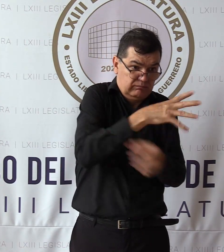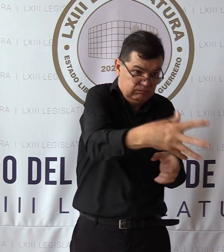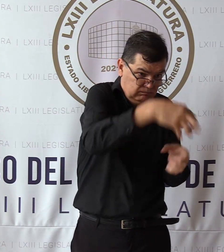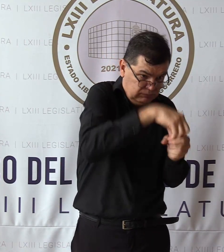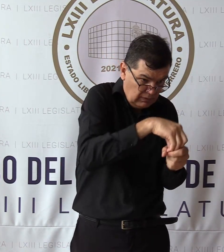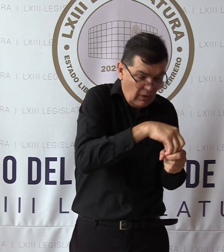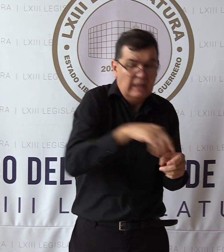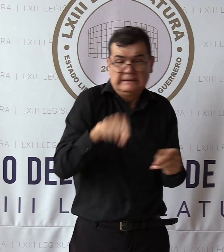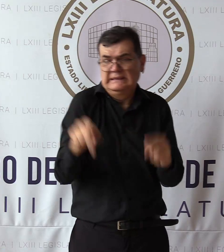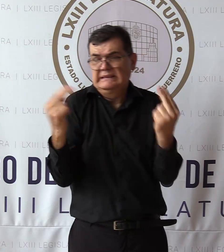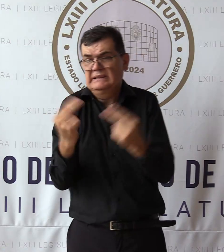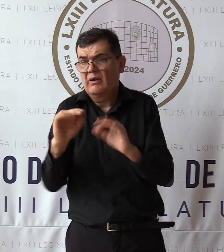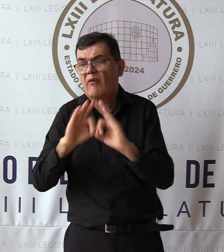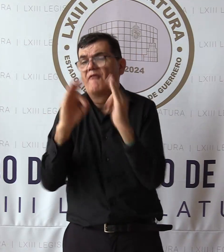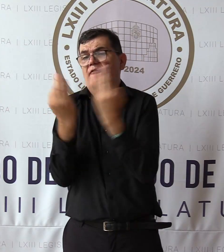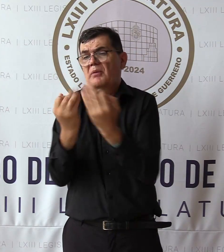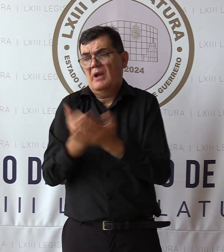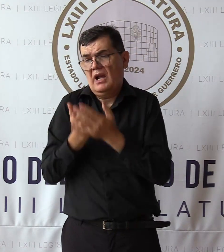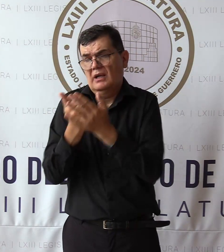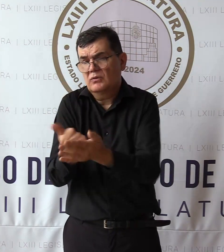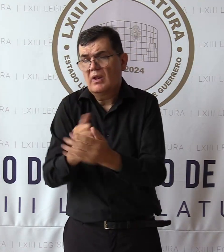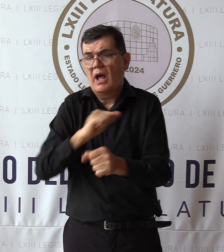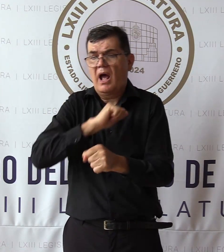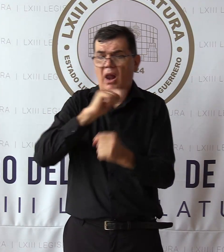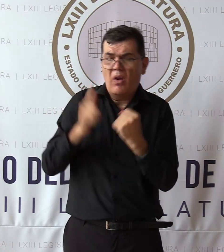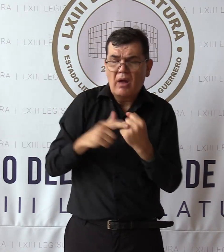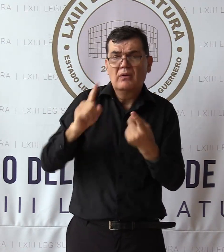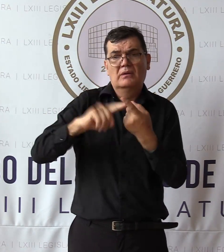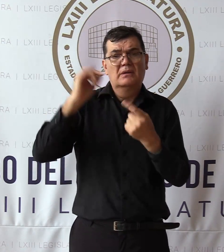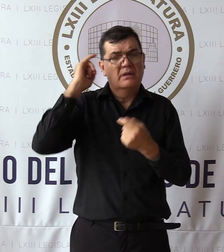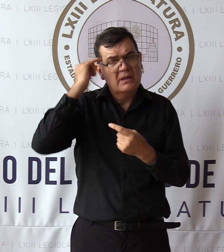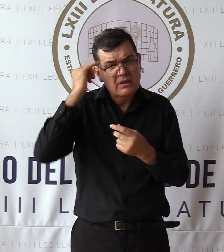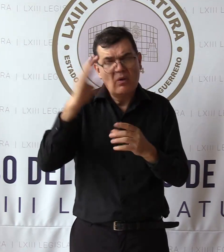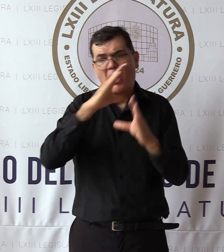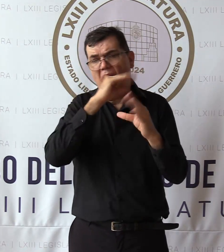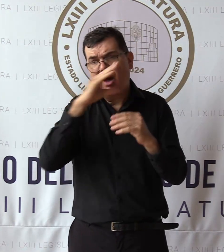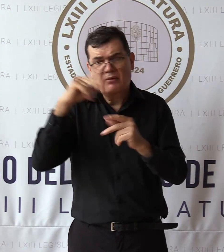requieran las modalidades de educación indígena o afromexicana.